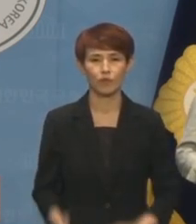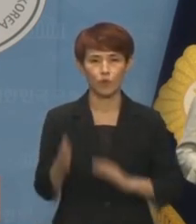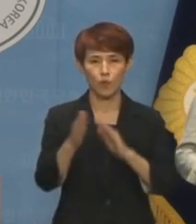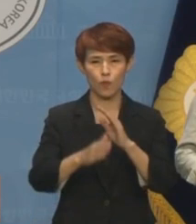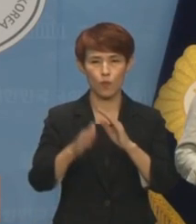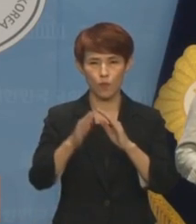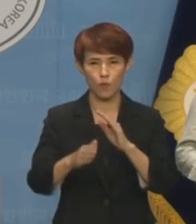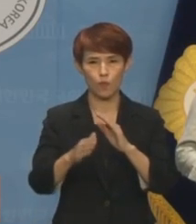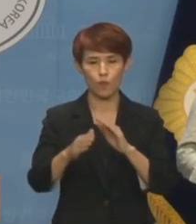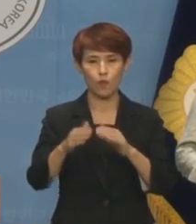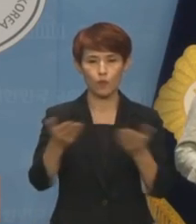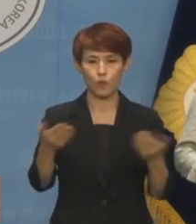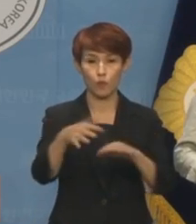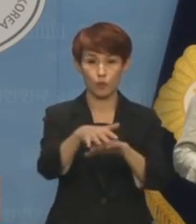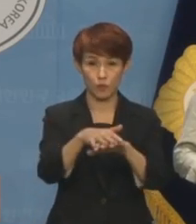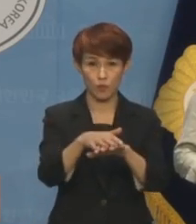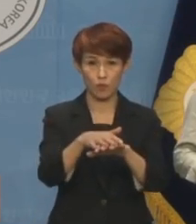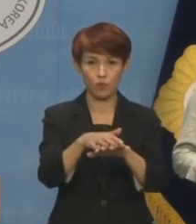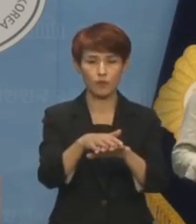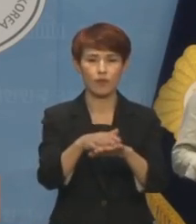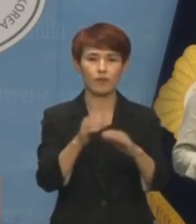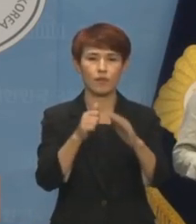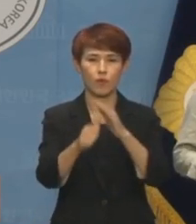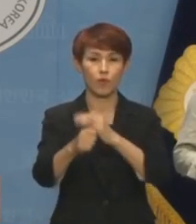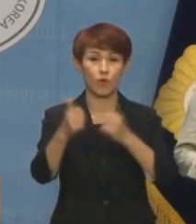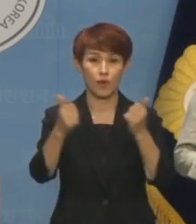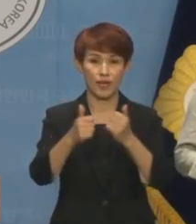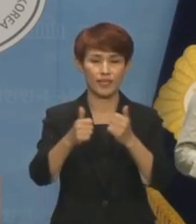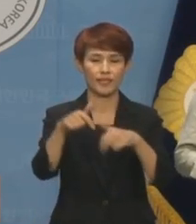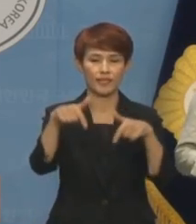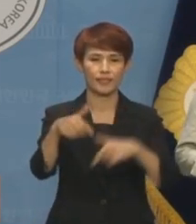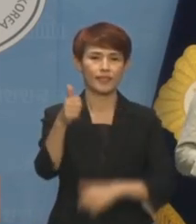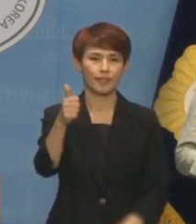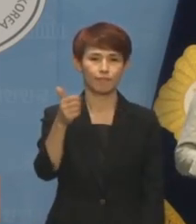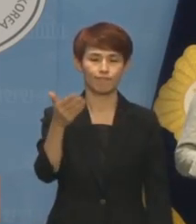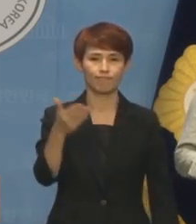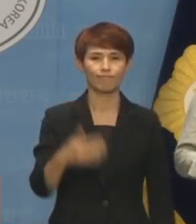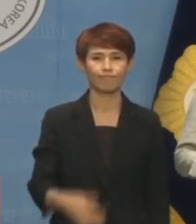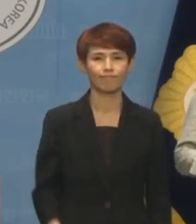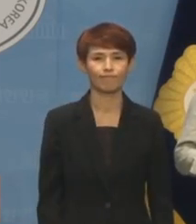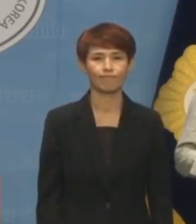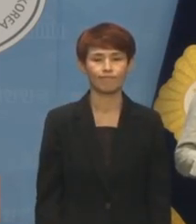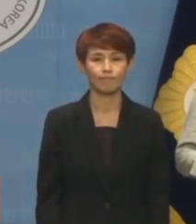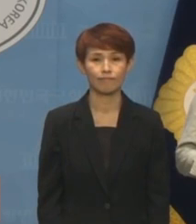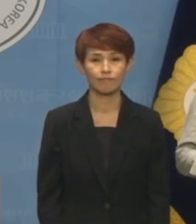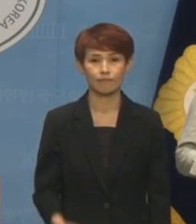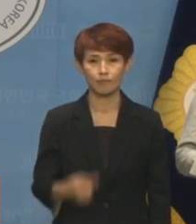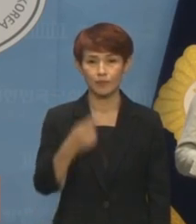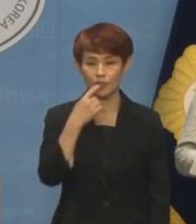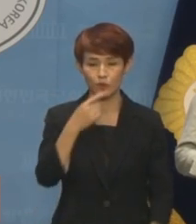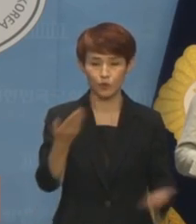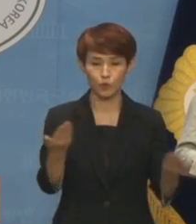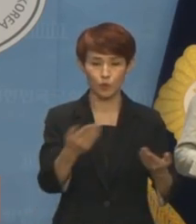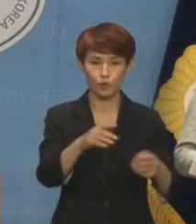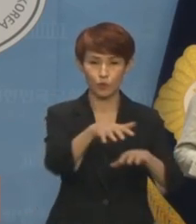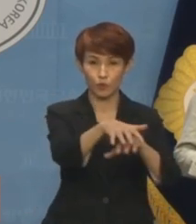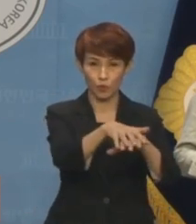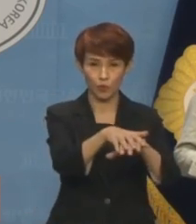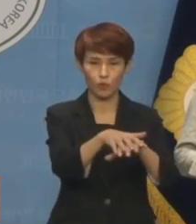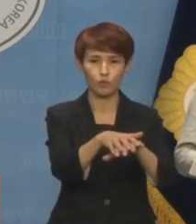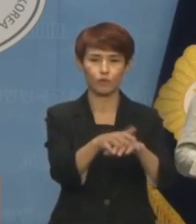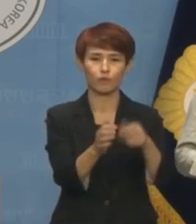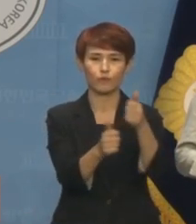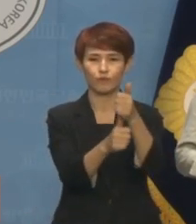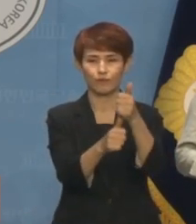공공운수노조 발전비정규직 전체 대표자회의 이태성 간사님 참석하셨습니다. 민주노총 홍지욱